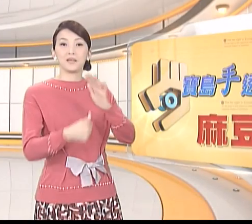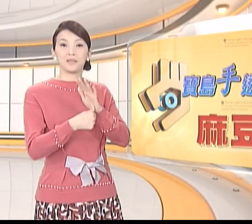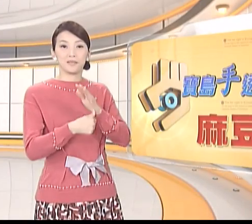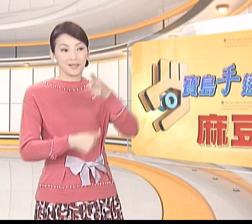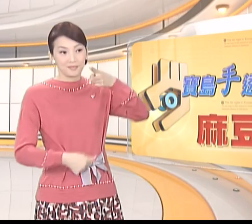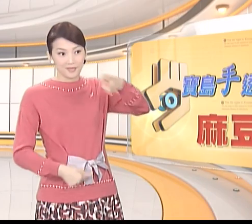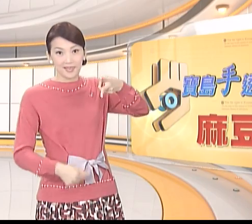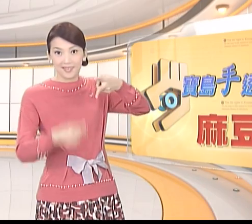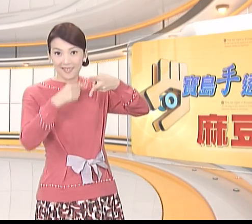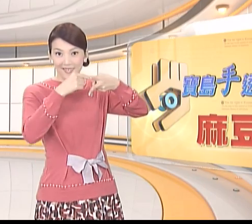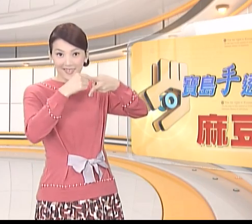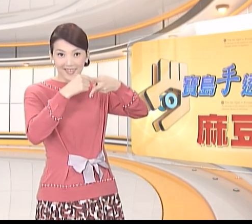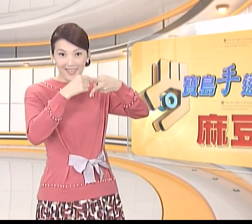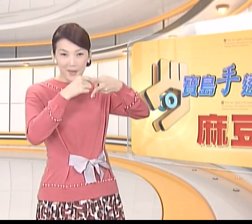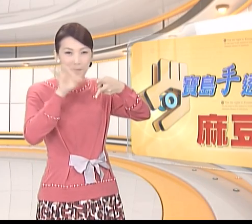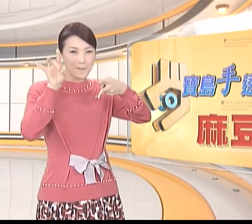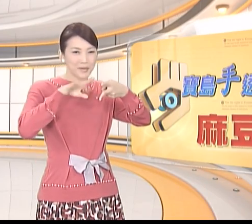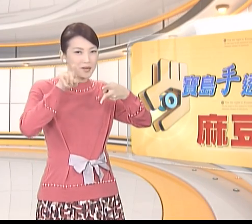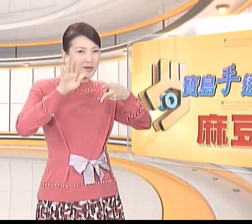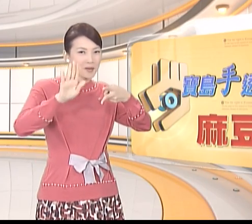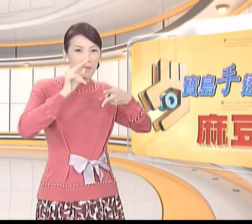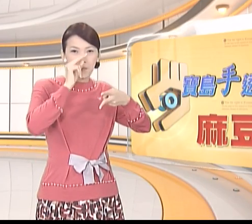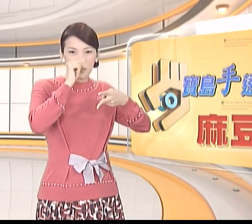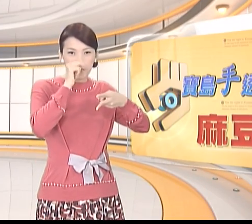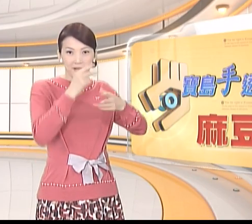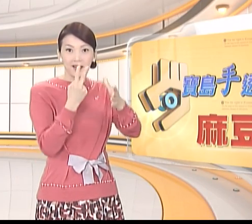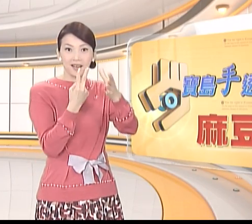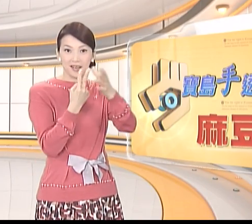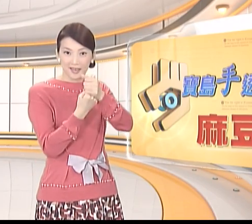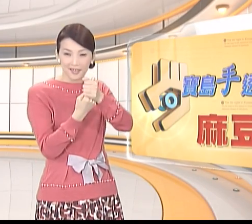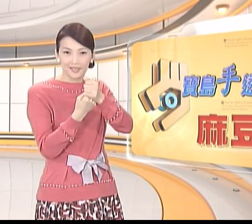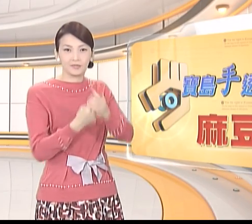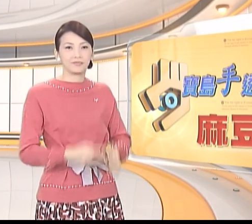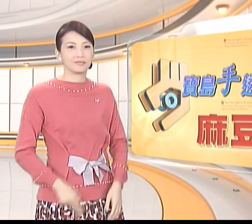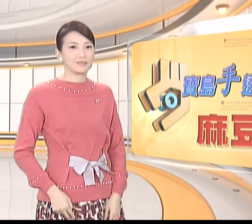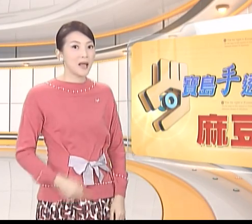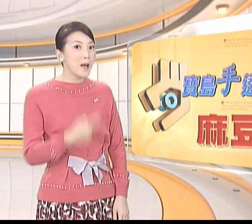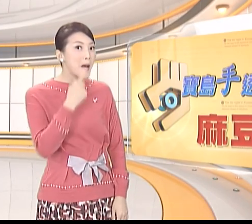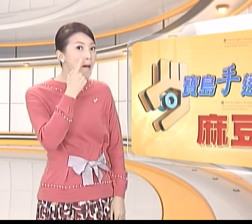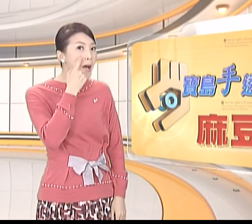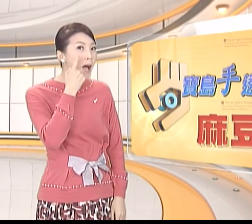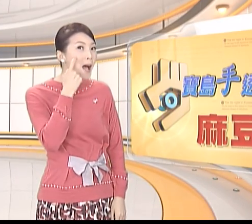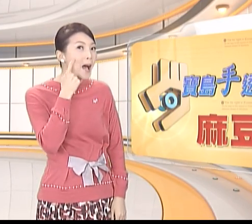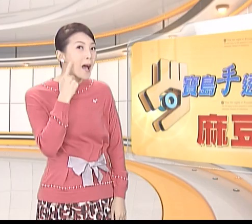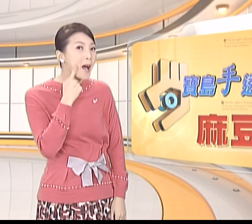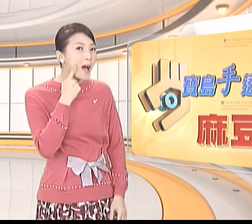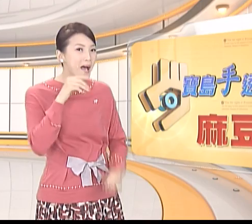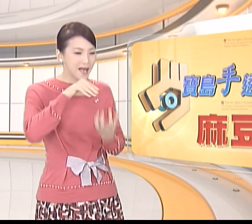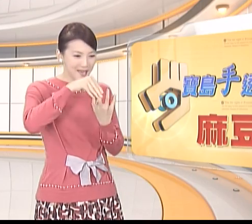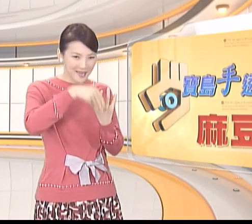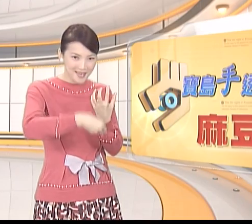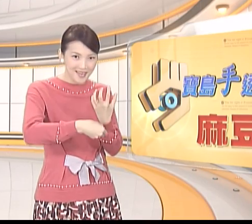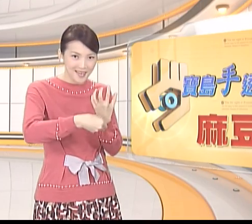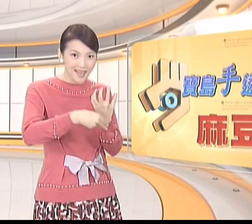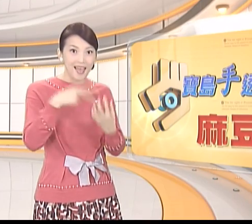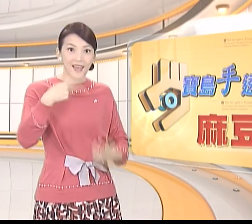用地名的第一个字加上当地的特色，除了麻豆，您知道还有哪里